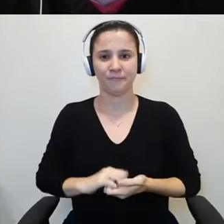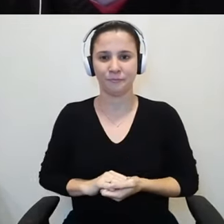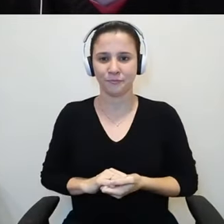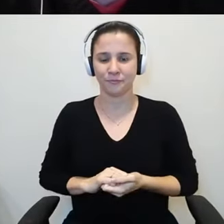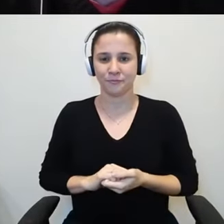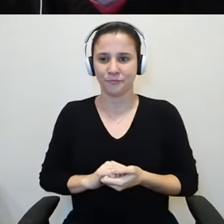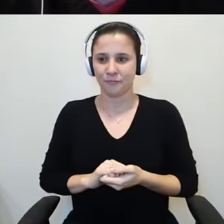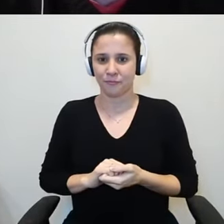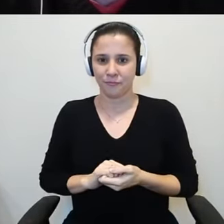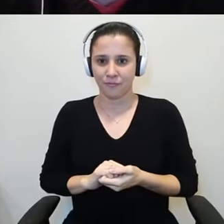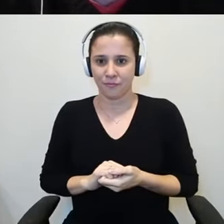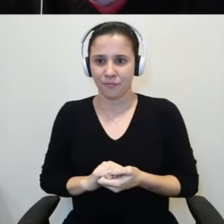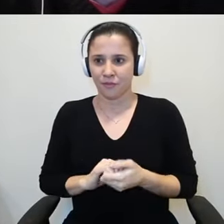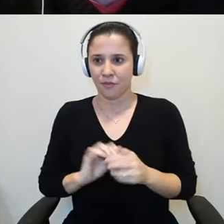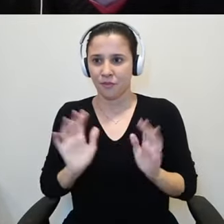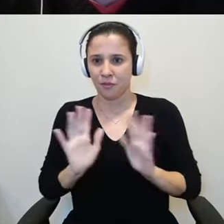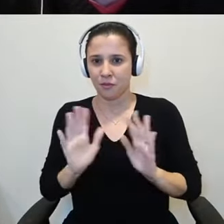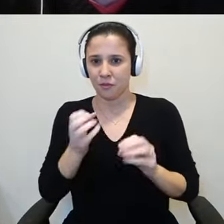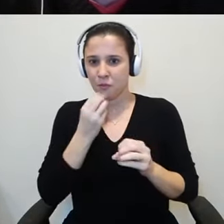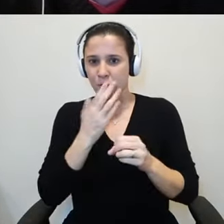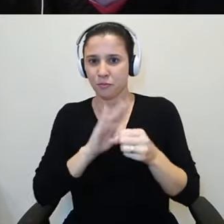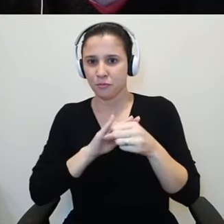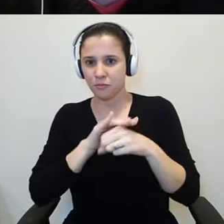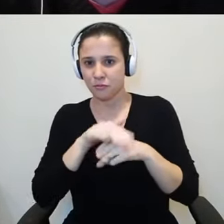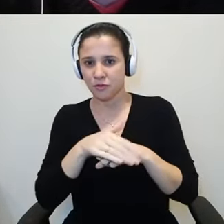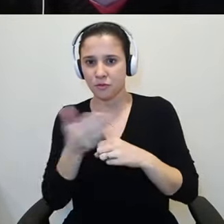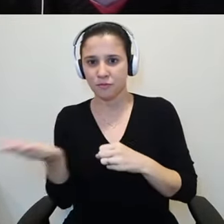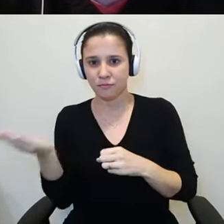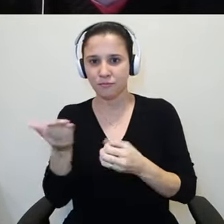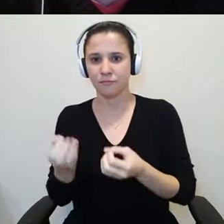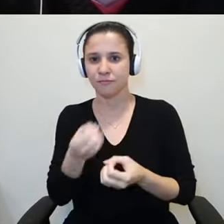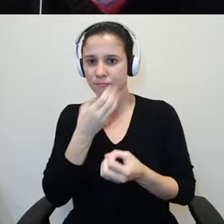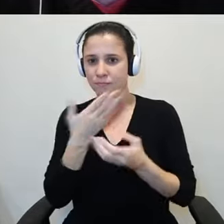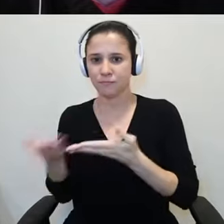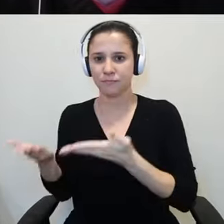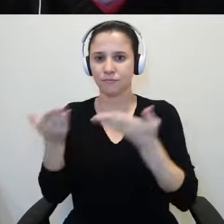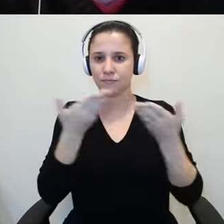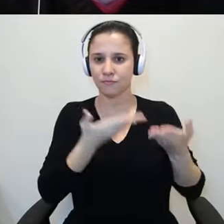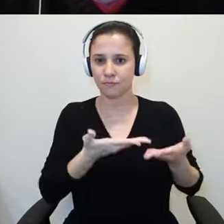Olá, boa noite. Boa noite, pessoal. Sejam todos bem-vindos.